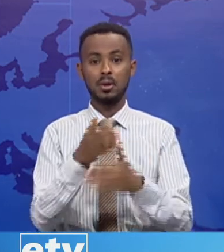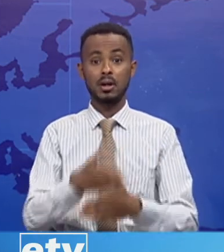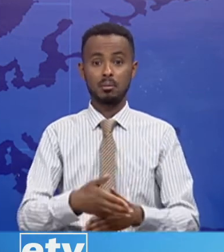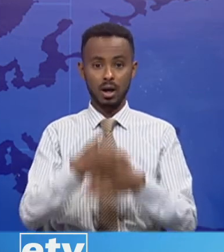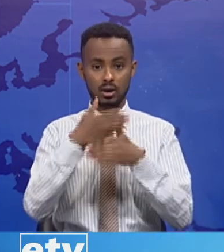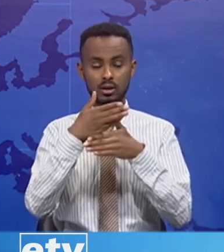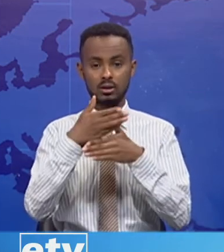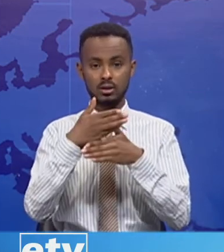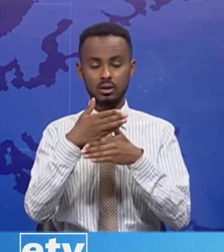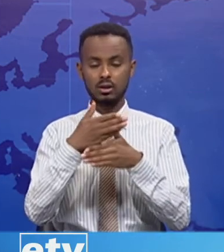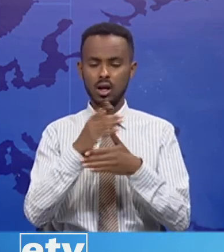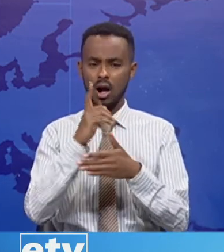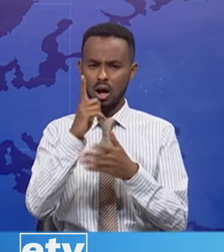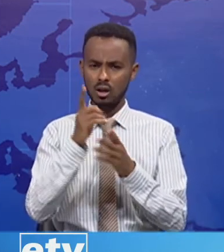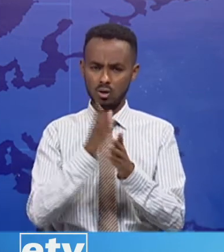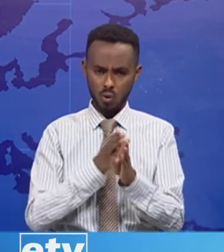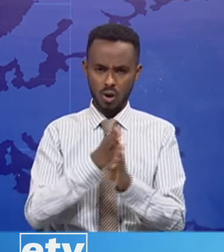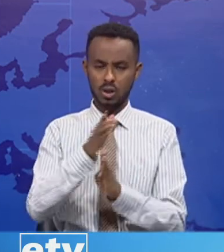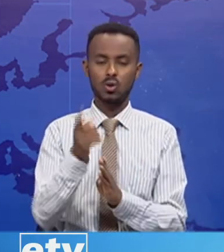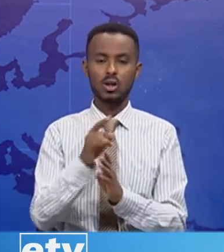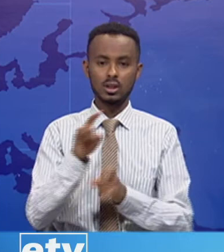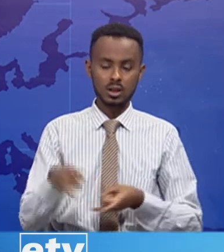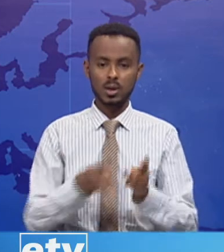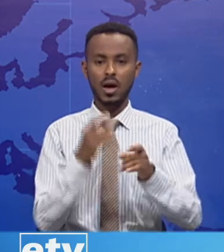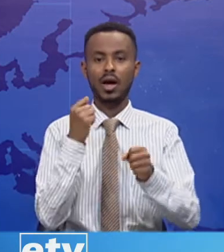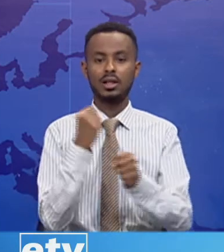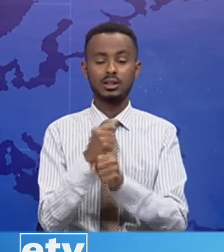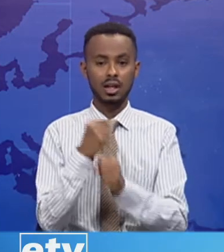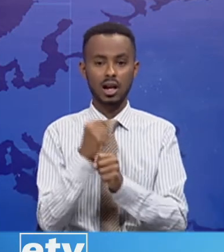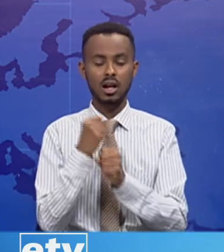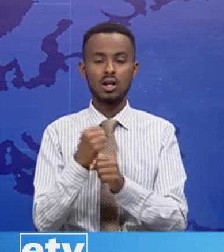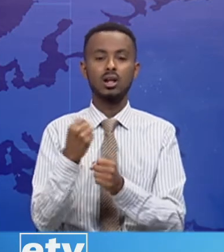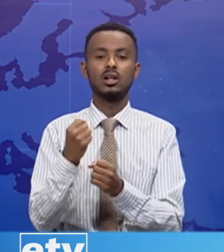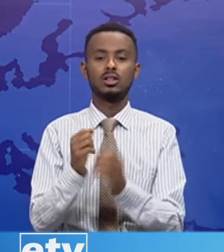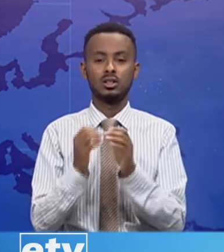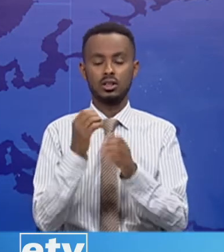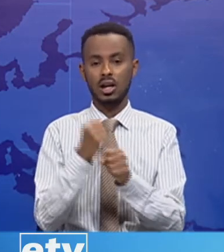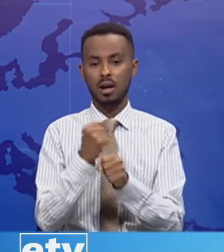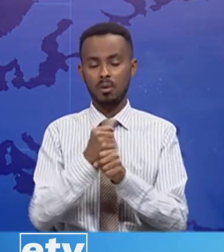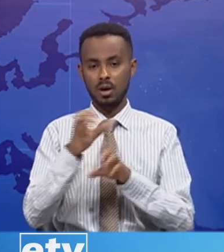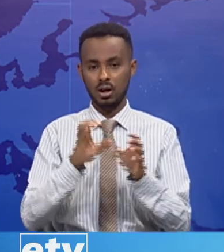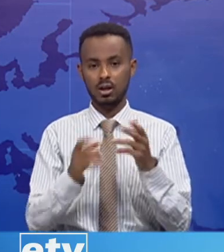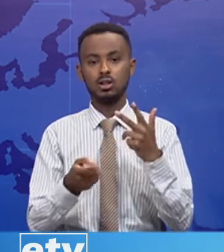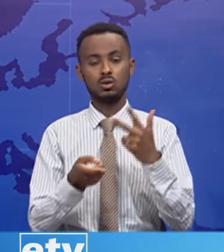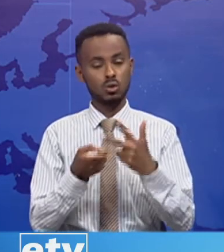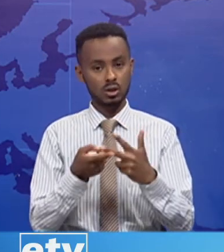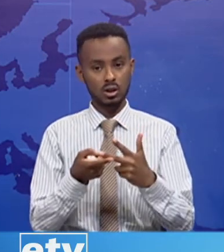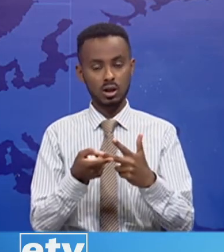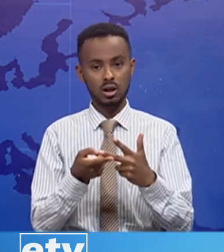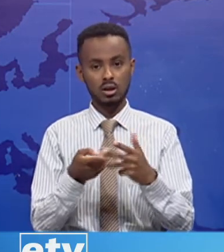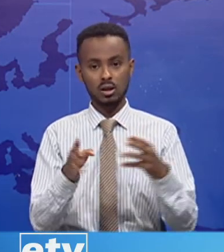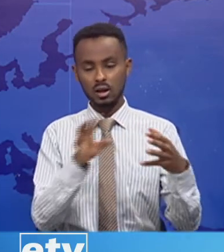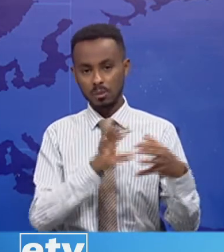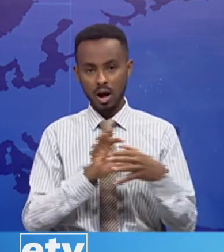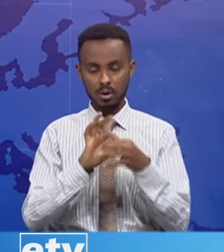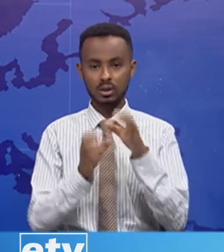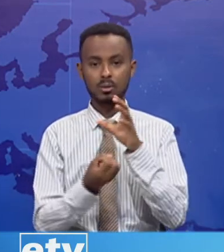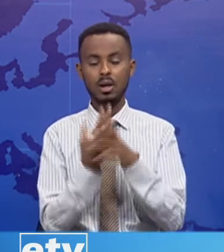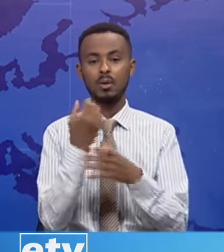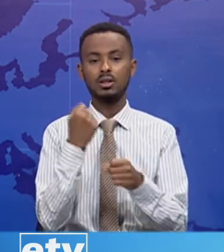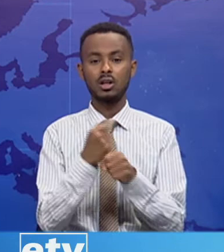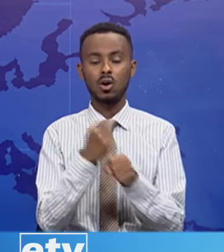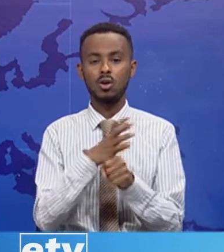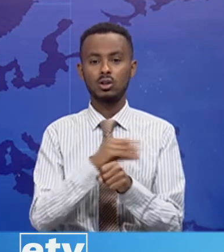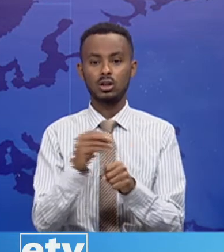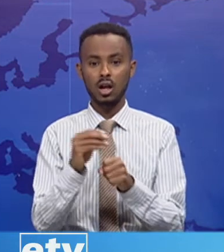በመገንባት አንድ ወጥ የሆነ ዘመናዊ አሰራር እንዲጎለብት፣ ሶስተኛ የማህበረሰብ የልማት ስራዎችና